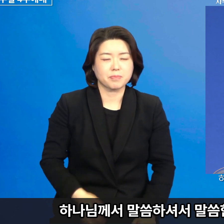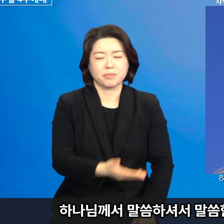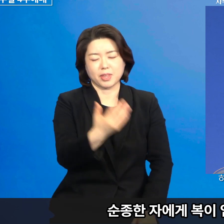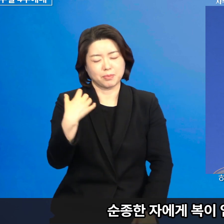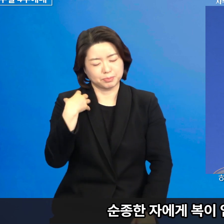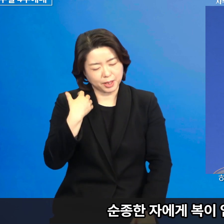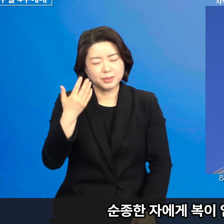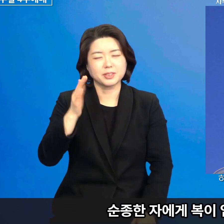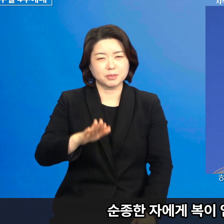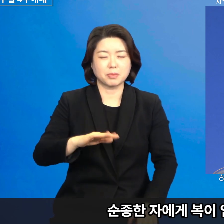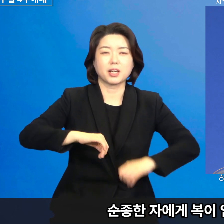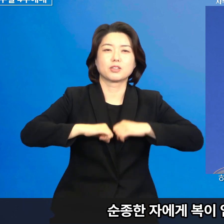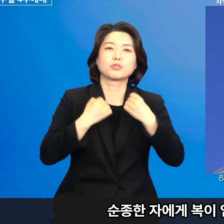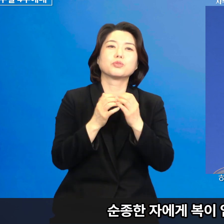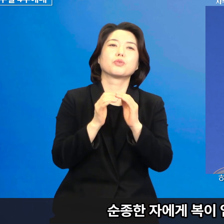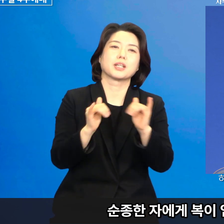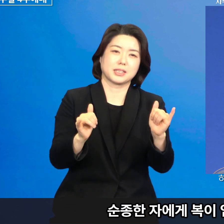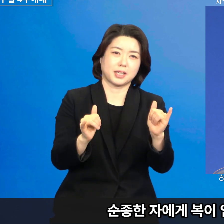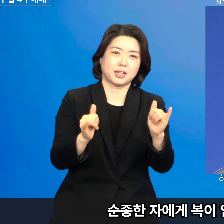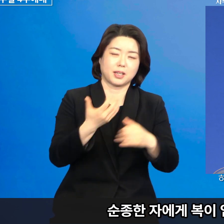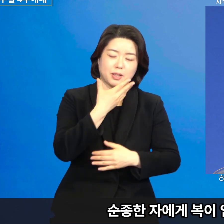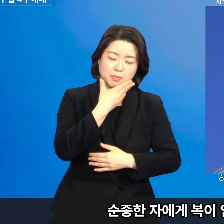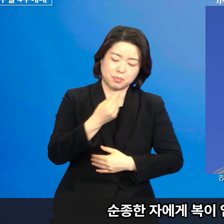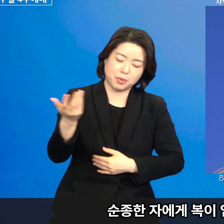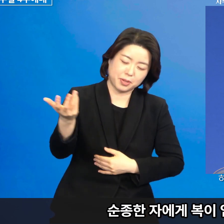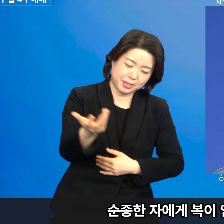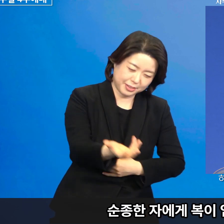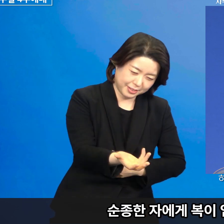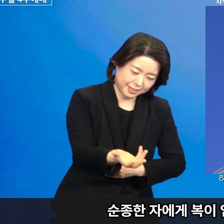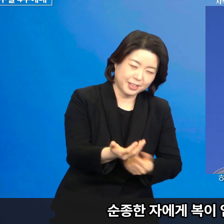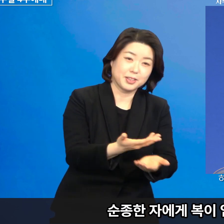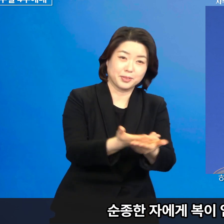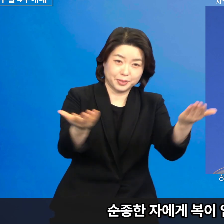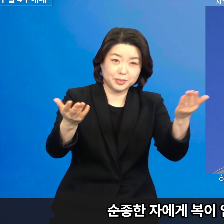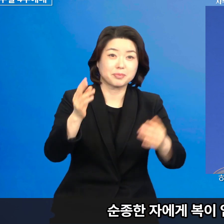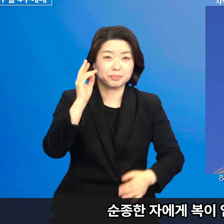부담스러우겠지만 순종한 자에게 복이 임할 줄로 믿습니다.